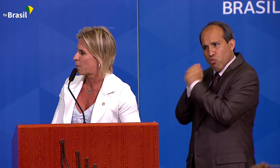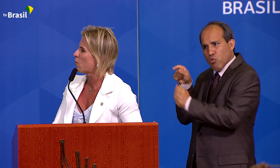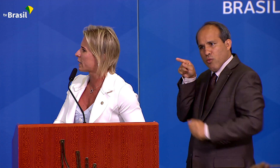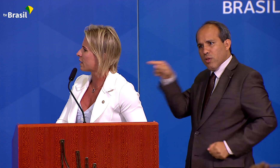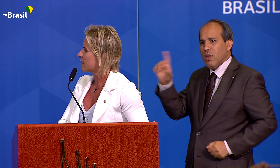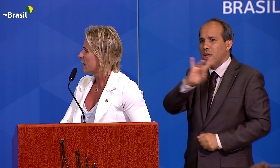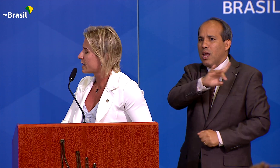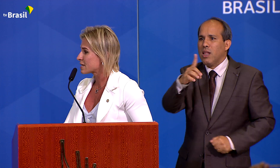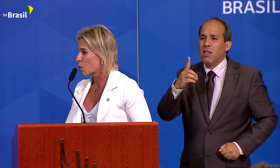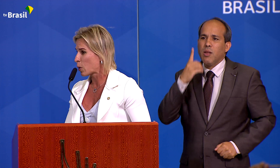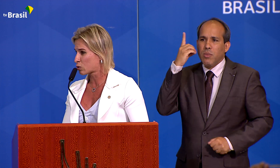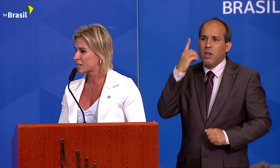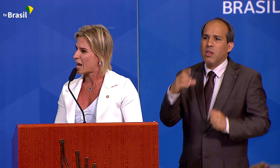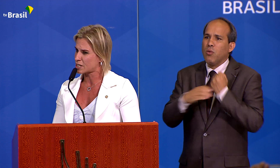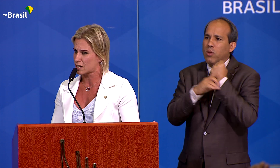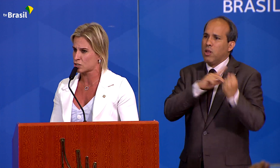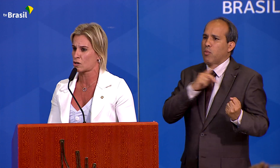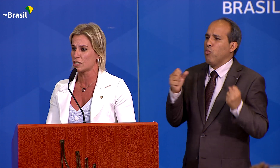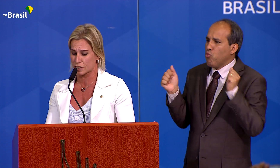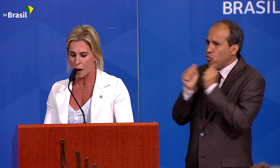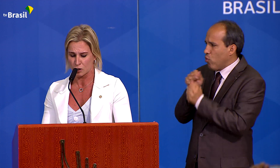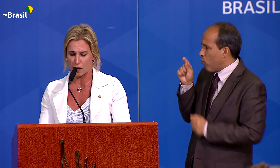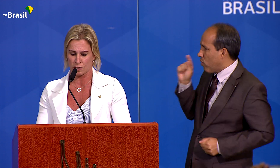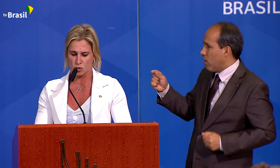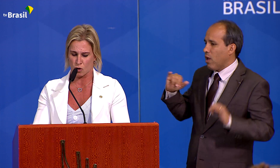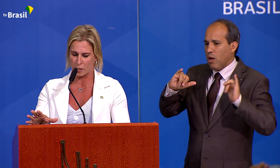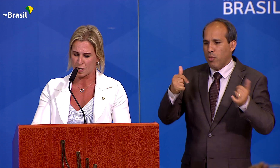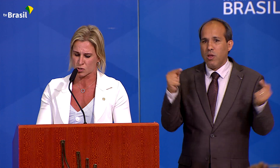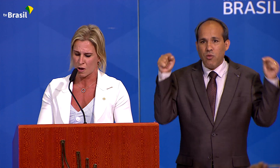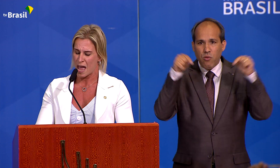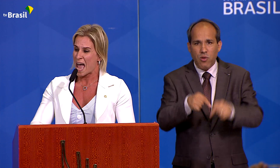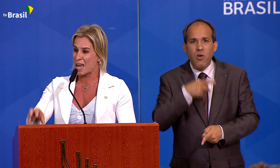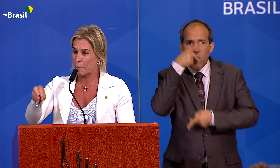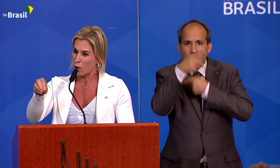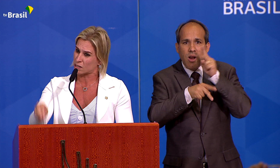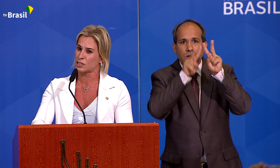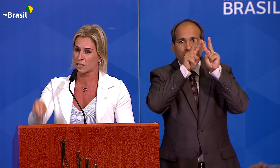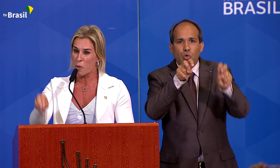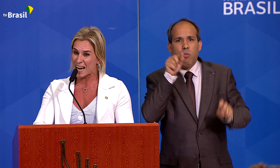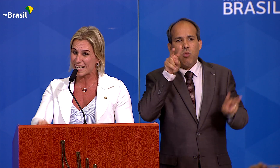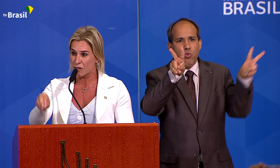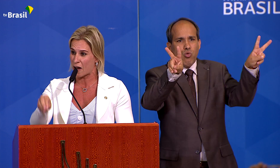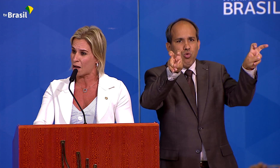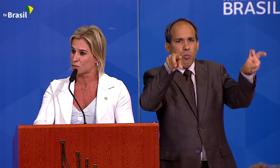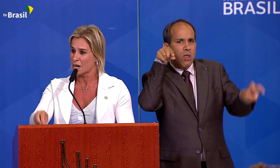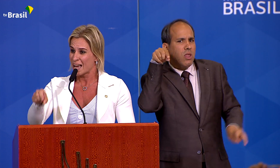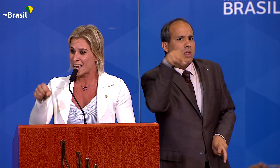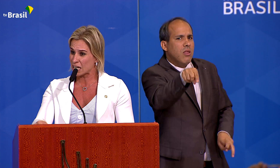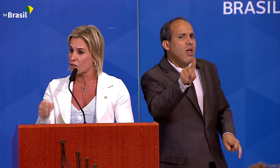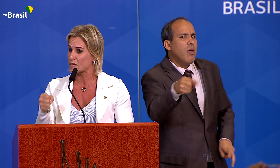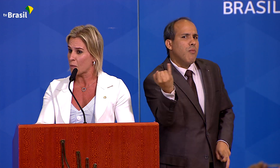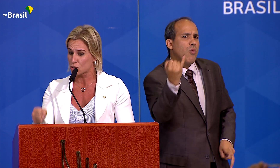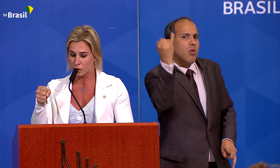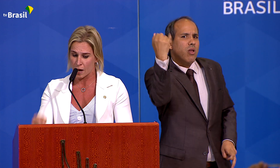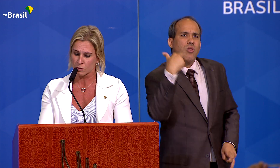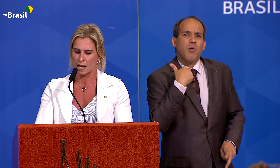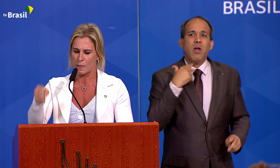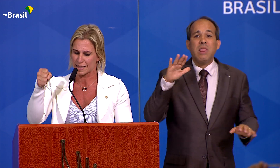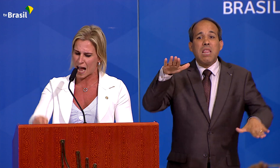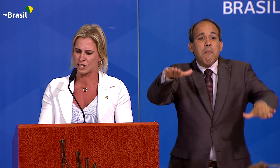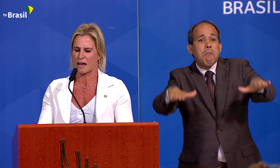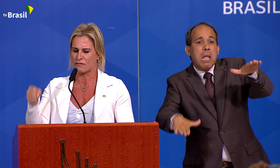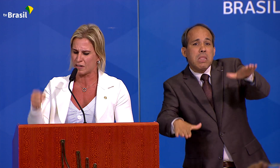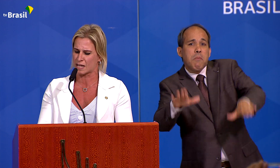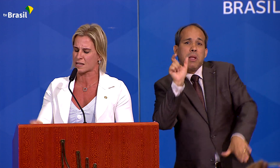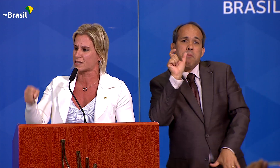da bancada e segurança pública e essa oportunidade aqui de nós estarmos falando sobre isso é importante não relativo relativizarmos